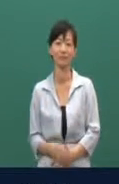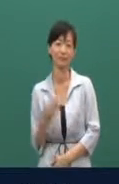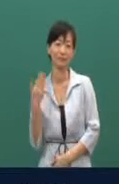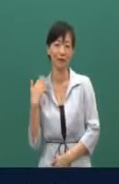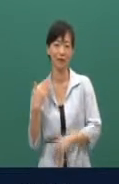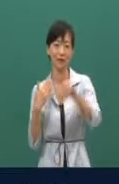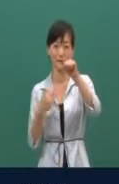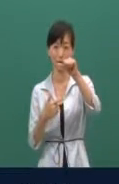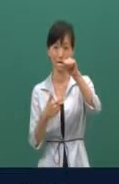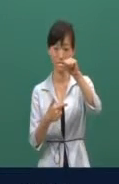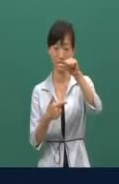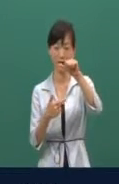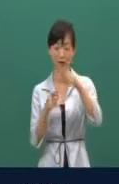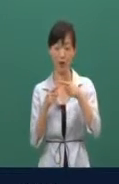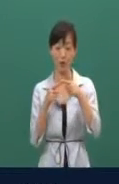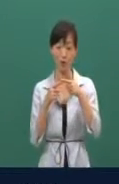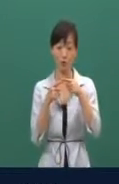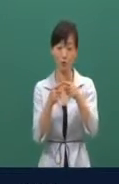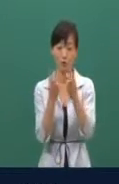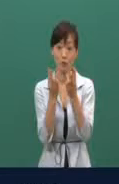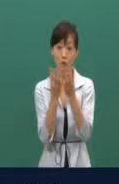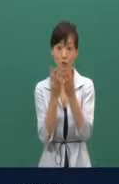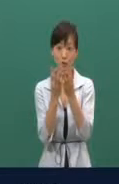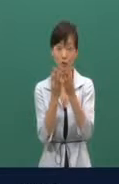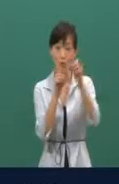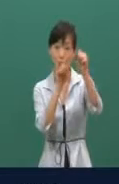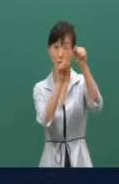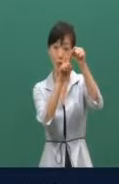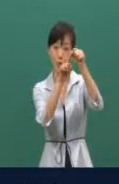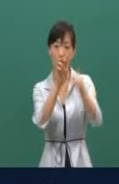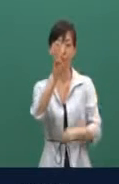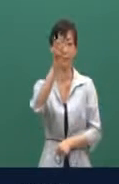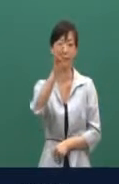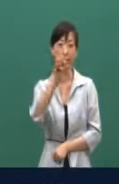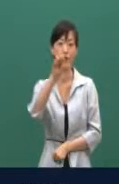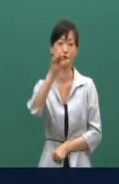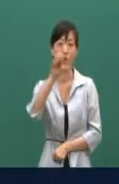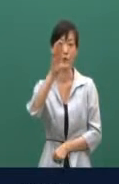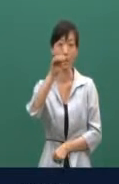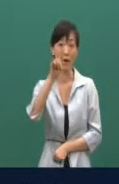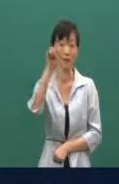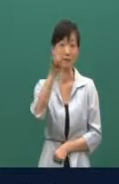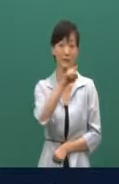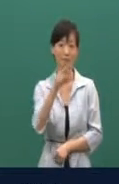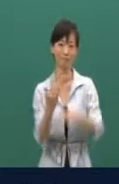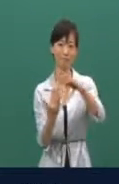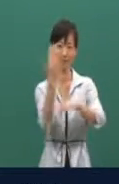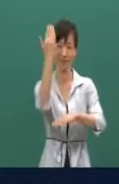が目標の35万人を突破しました。